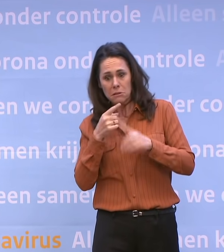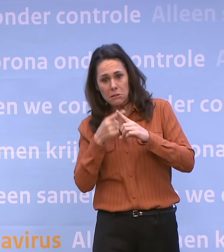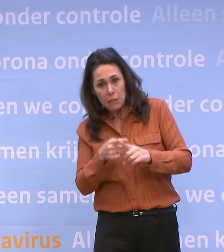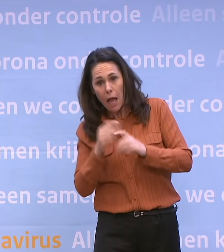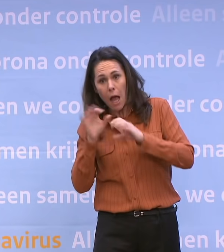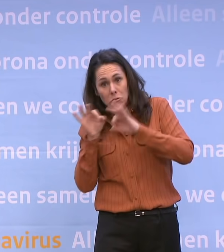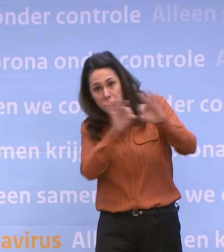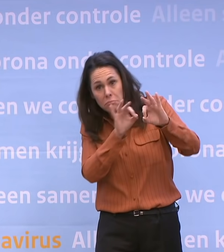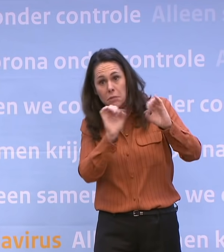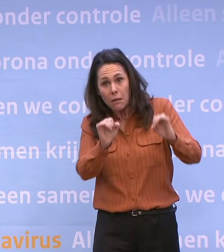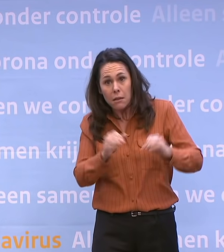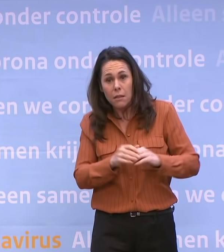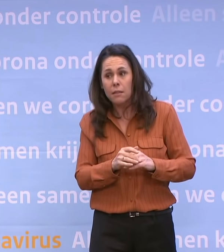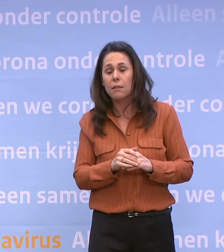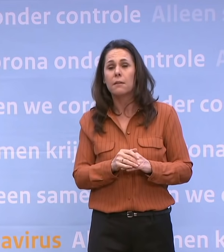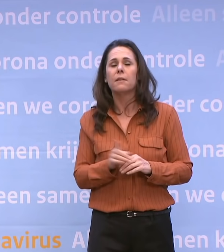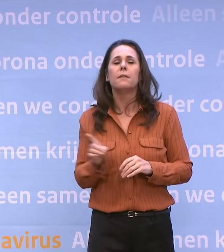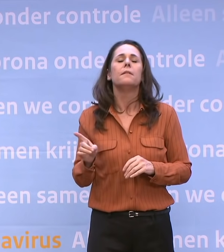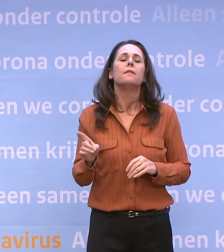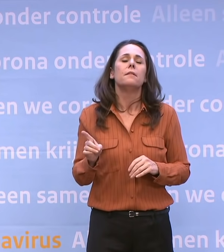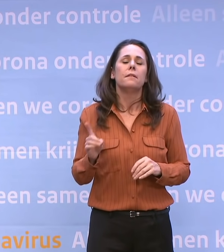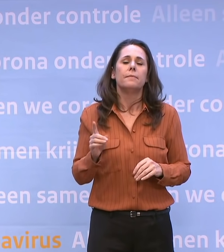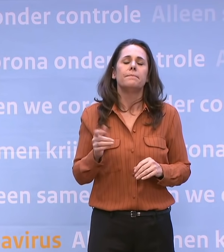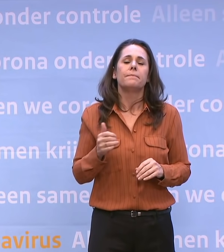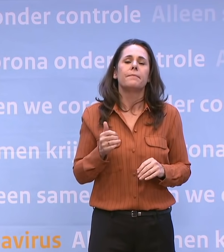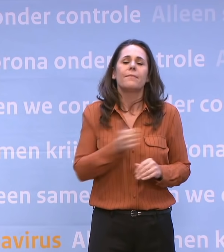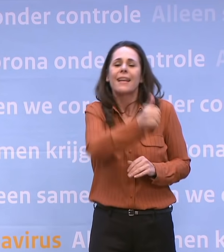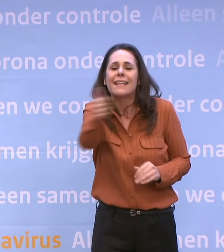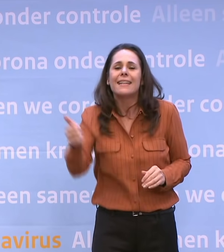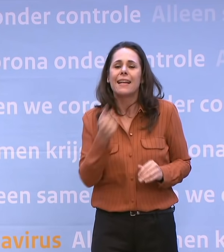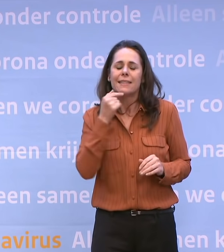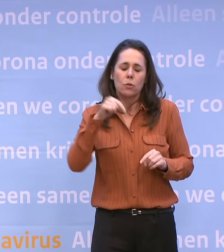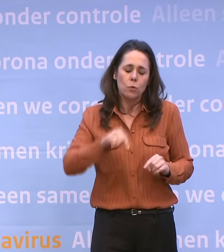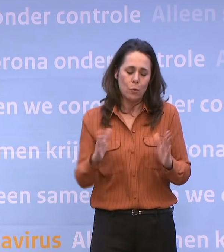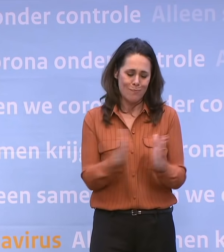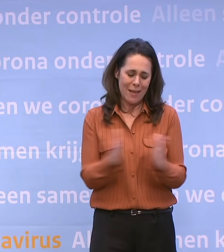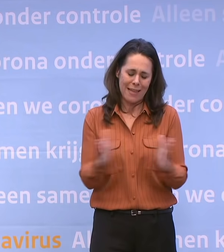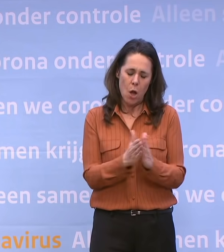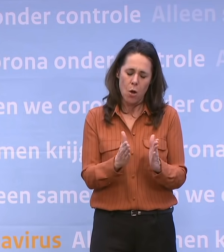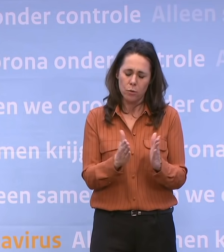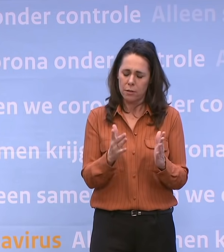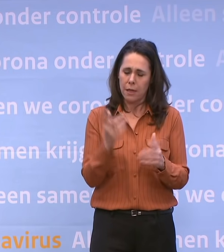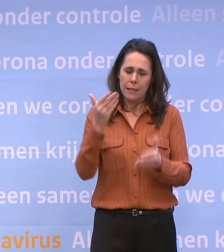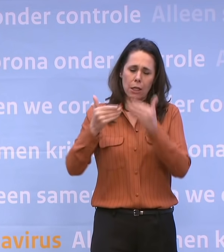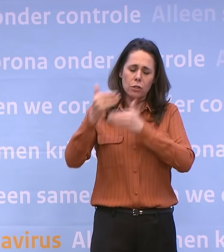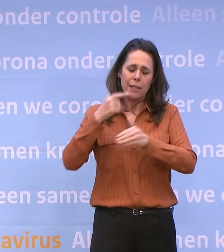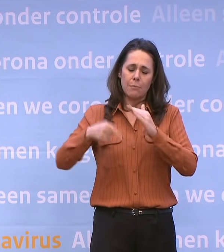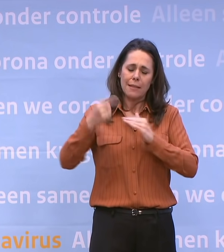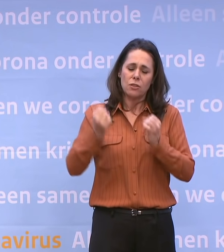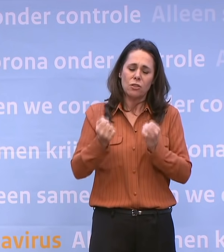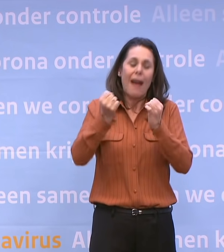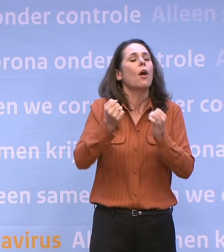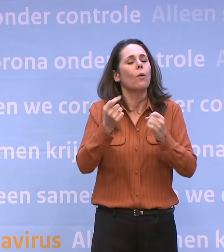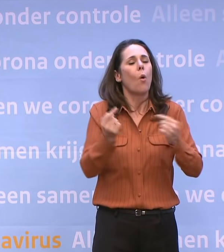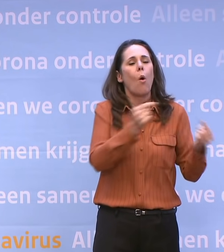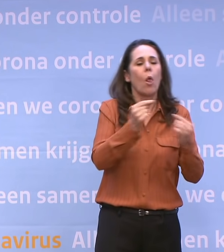zeggen? Ik zeg tegen mensen, tegen ons allemaal, we gaan door een van de zwaarste periodes in onze geschiedenis buiten oorlogstijd.